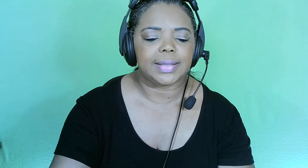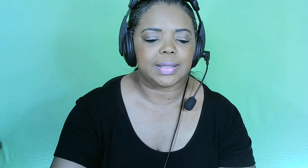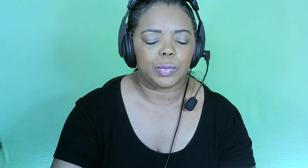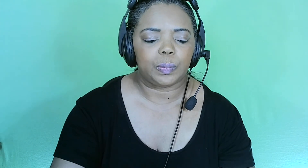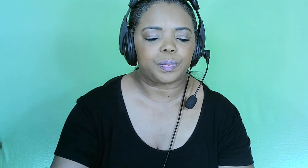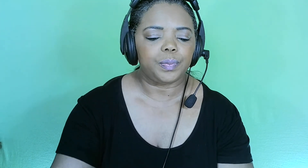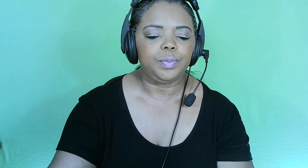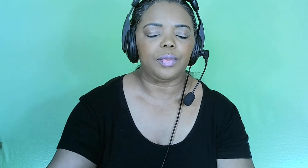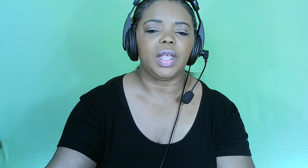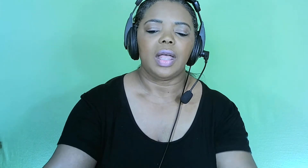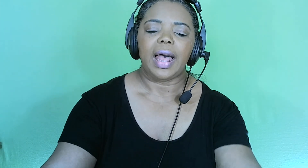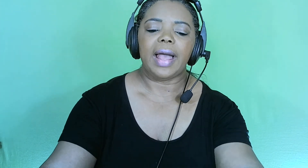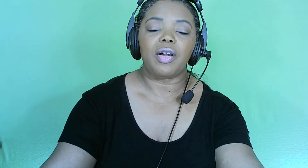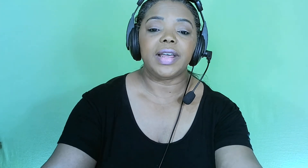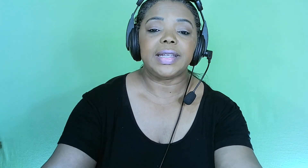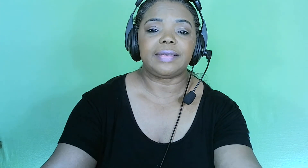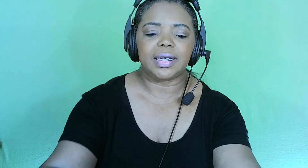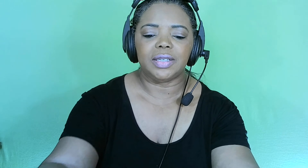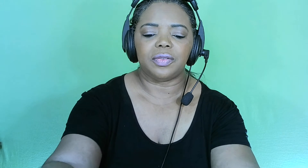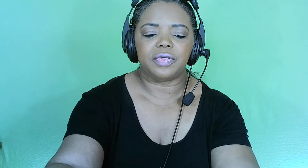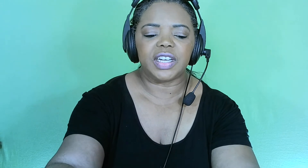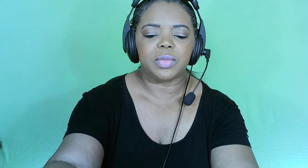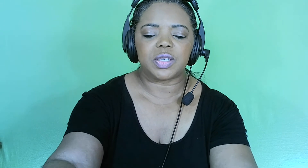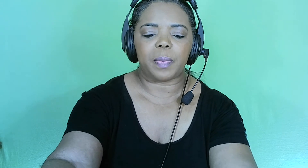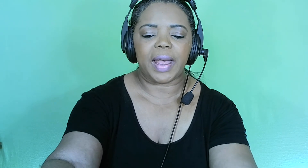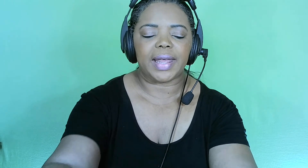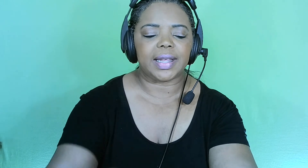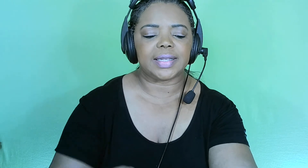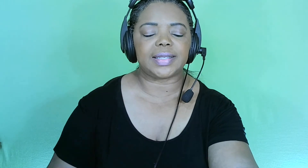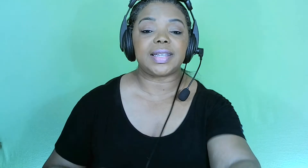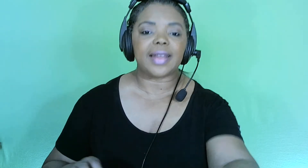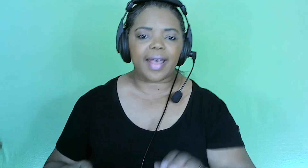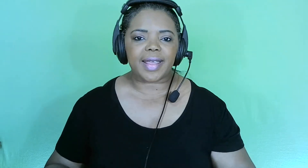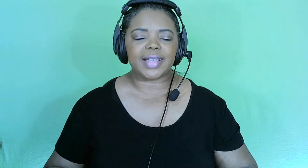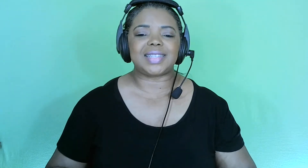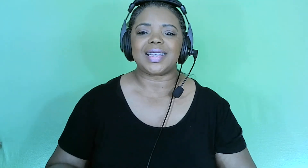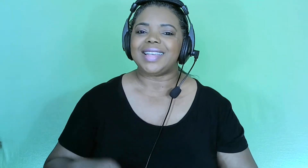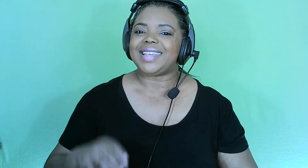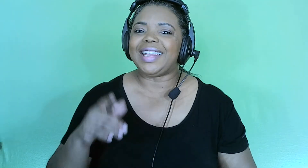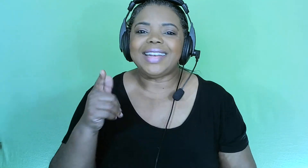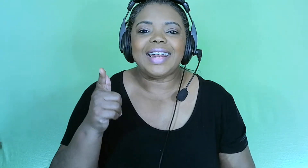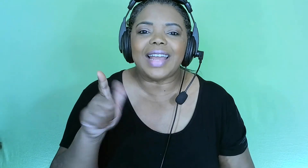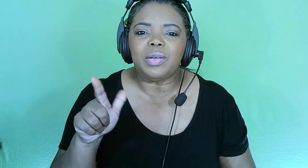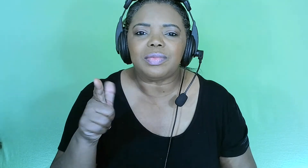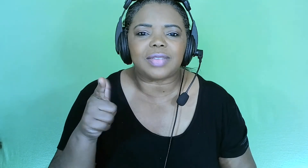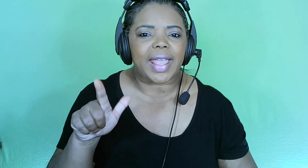interrogação. Agora, então, vamos para sinais que não